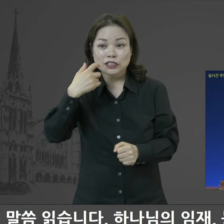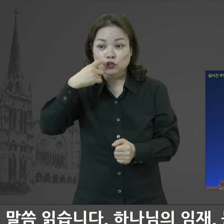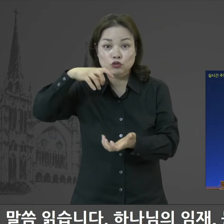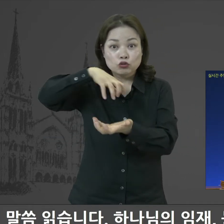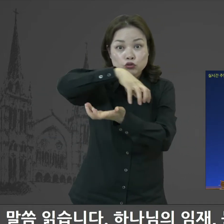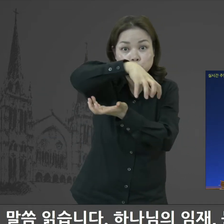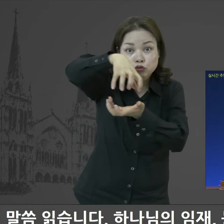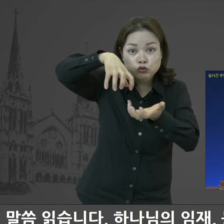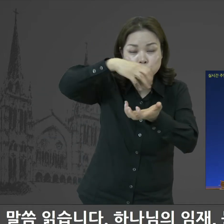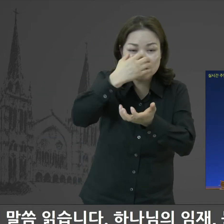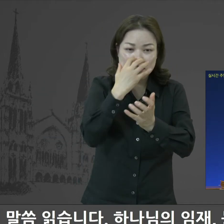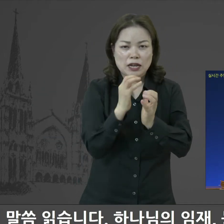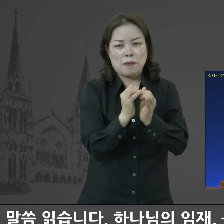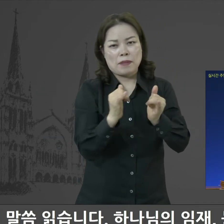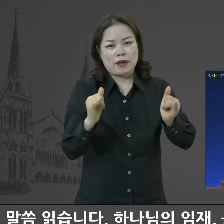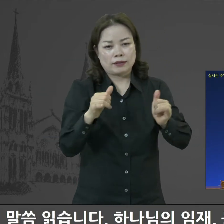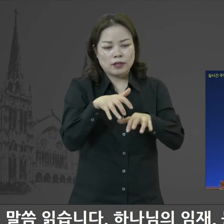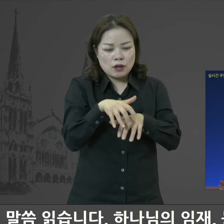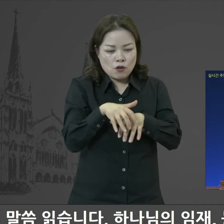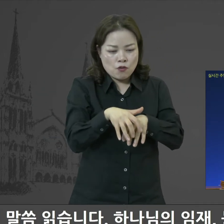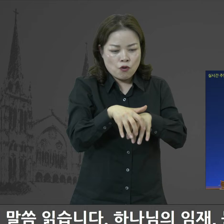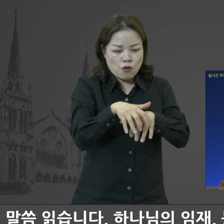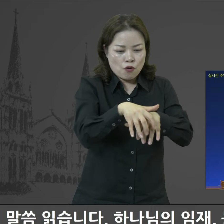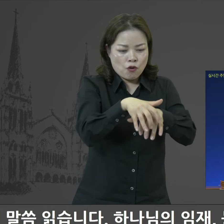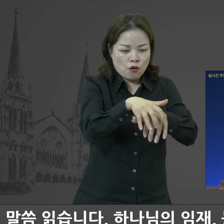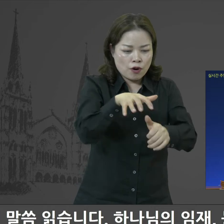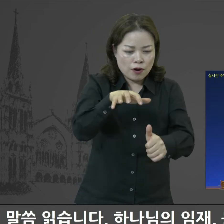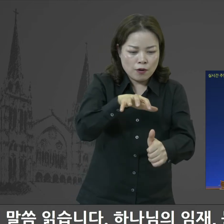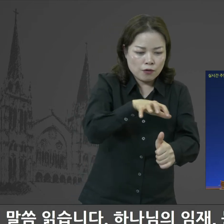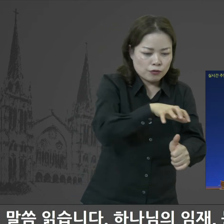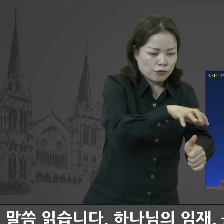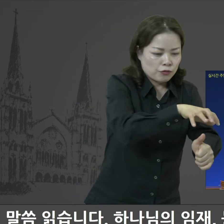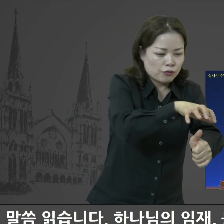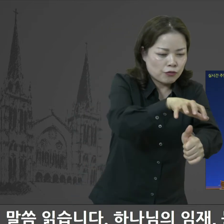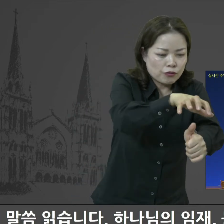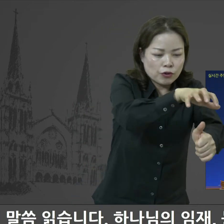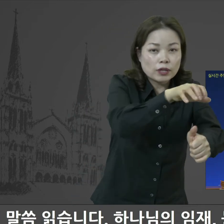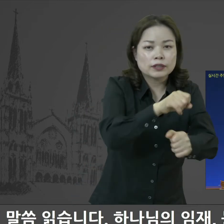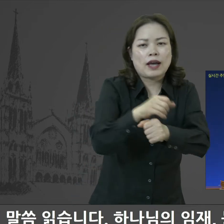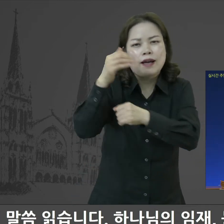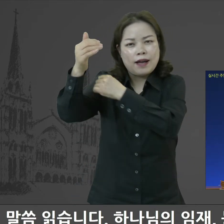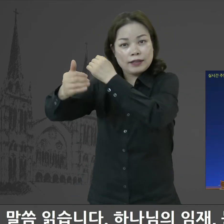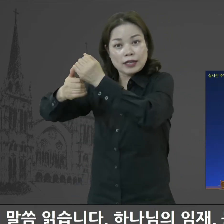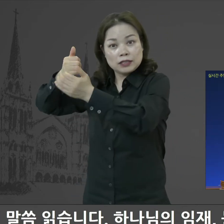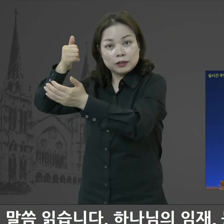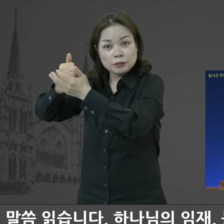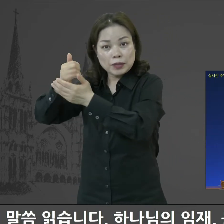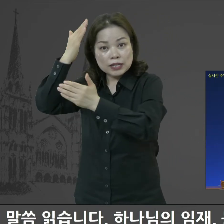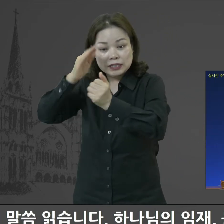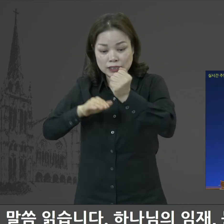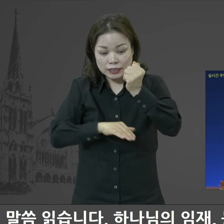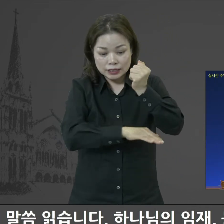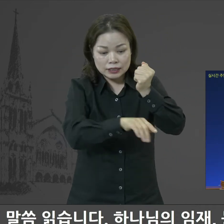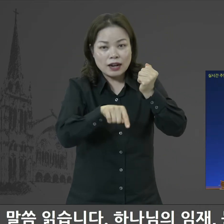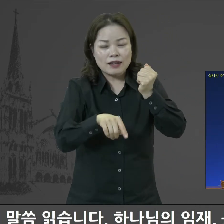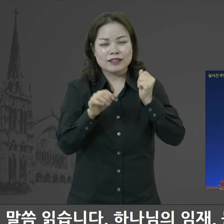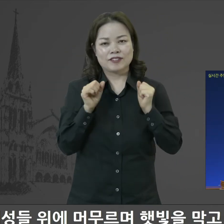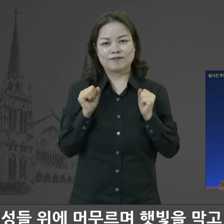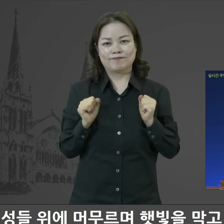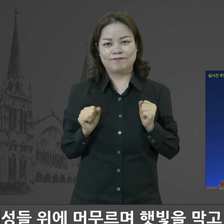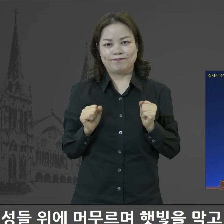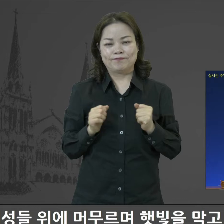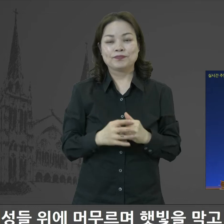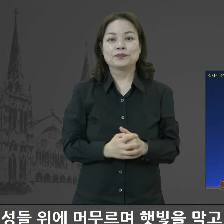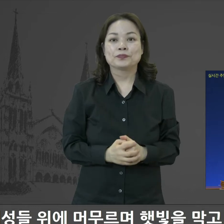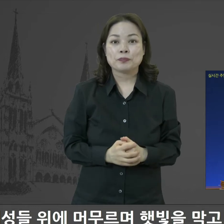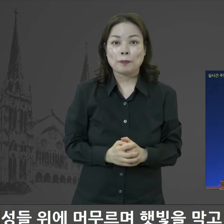그들이 이스라엘 백성들의 행군의 제어를 덮어줌으로 말미암아 그 하나님의 그늘 아래 거할 수가